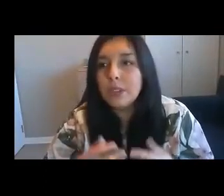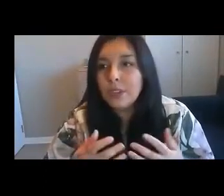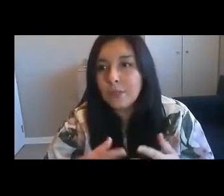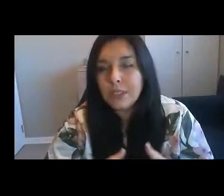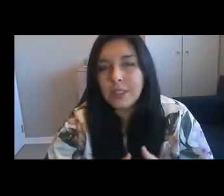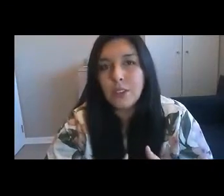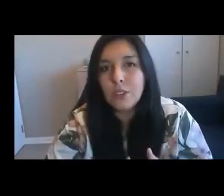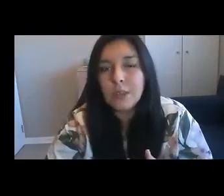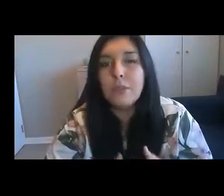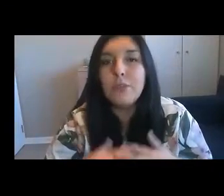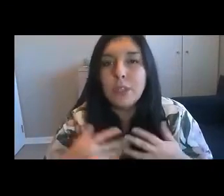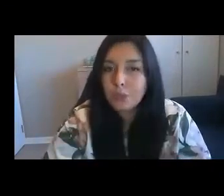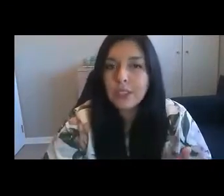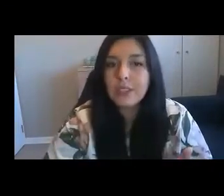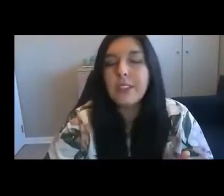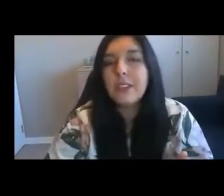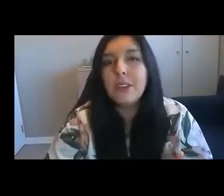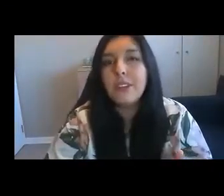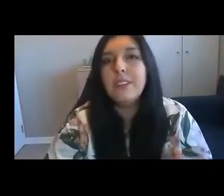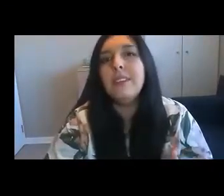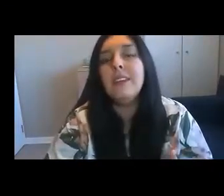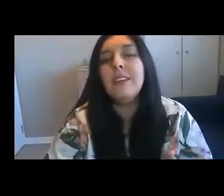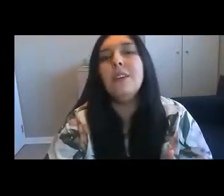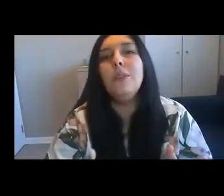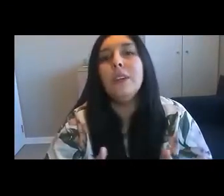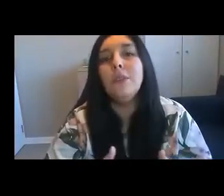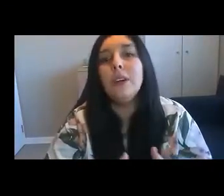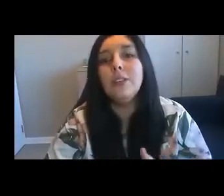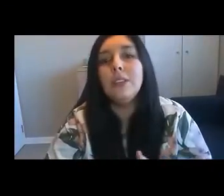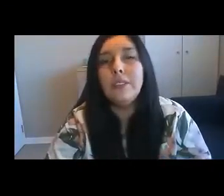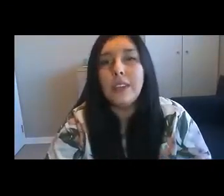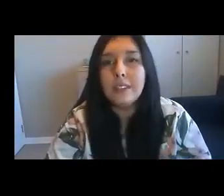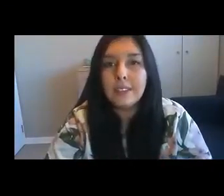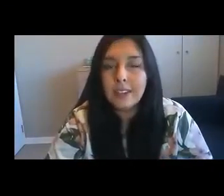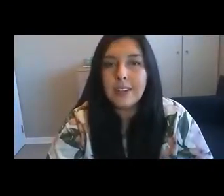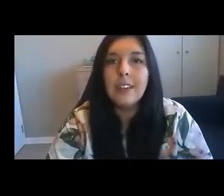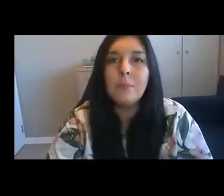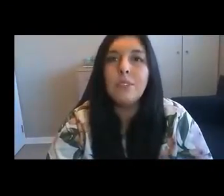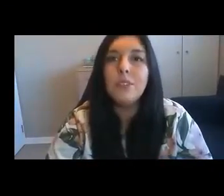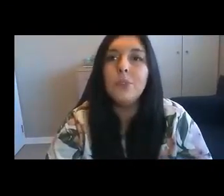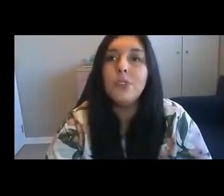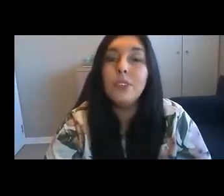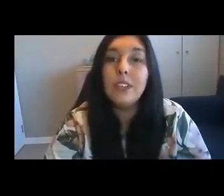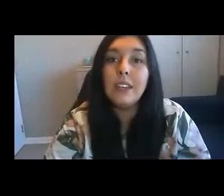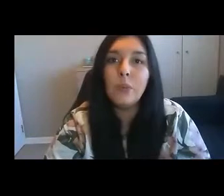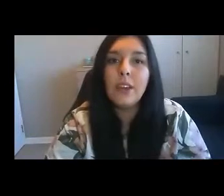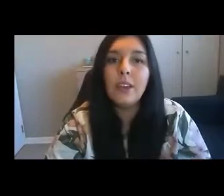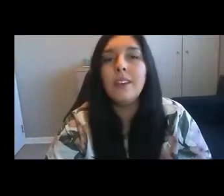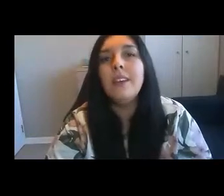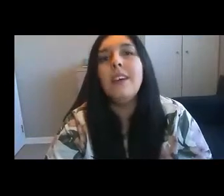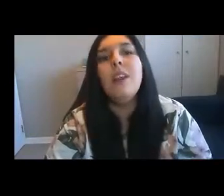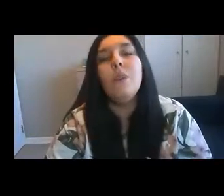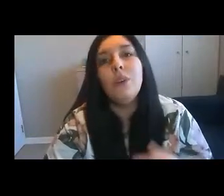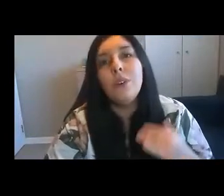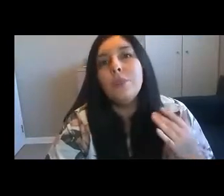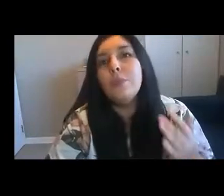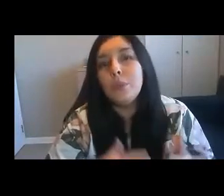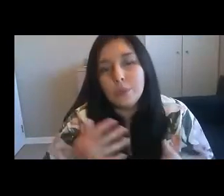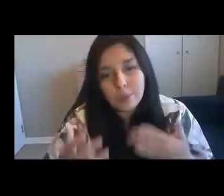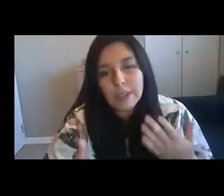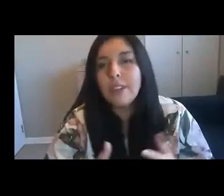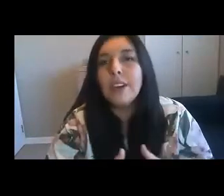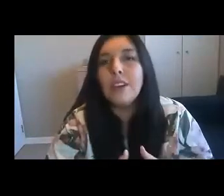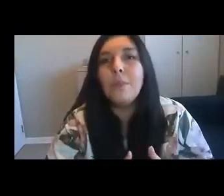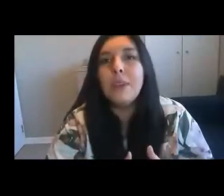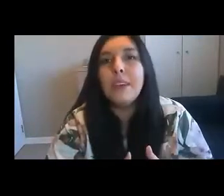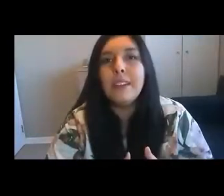posteriormente yo también fui estudiante de la universidad. Estudié educación diferencial, mención, audición y lenguaje. Luego, por